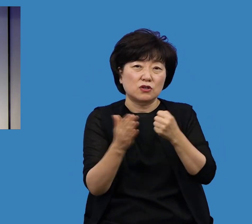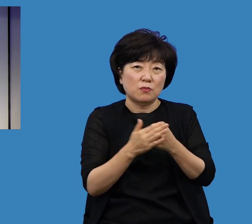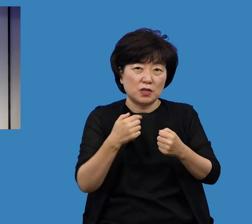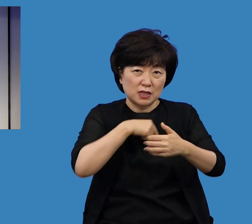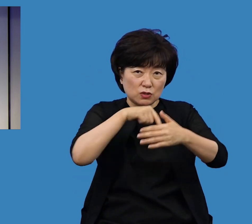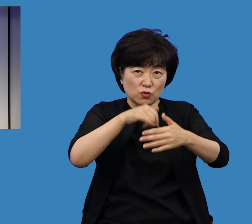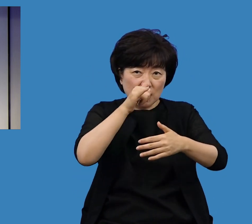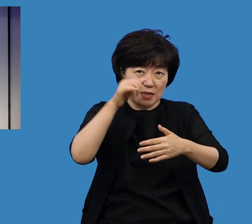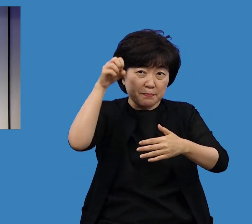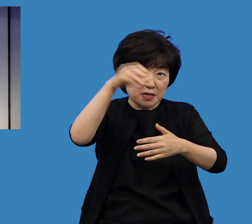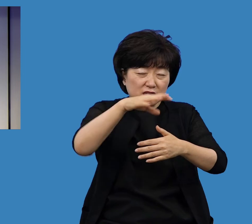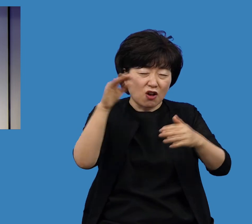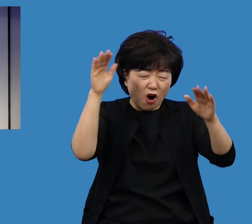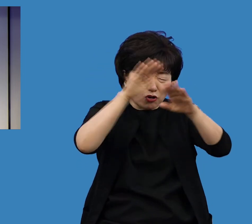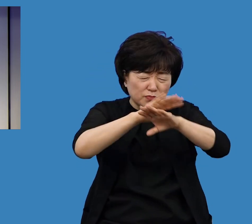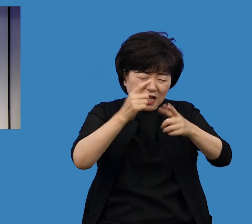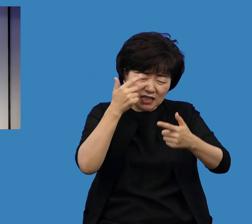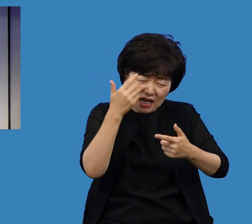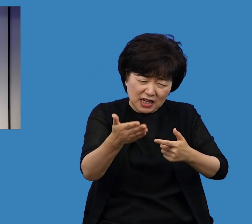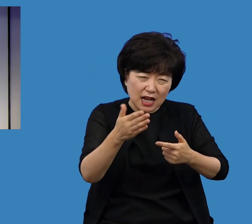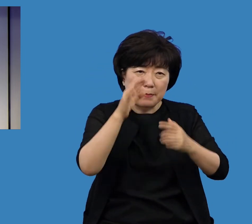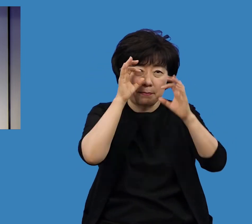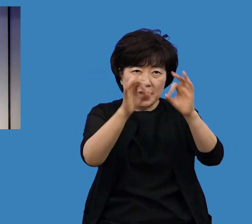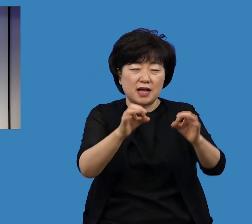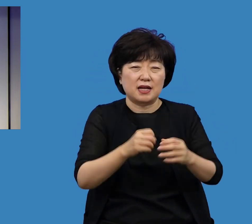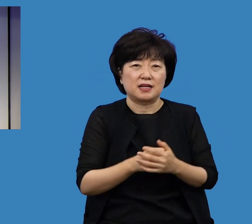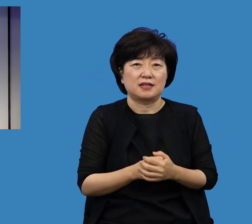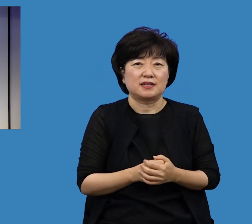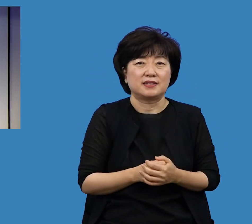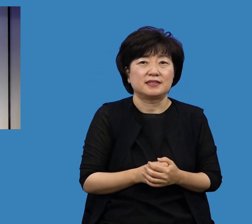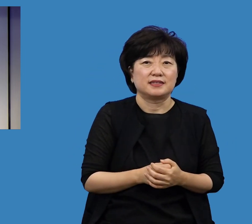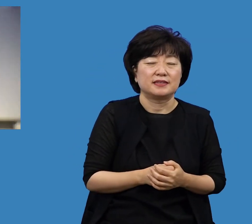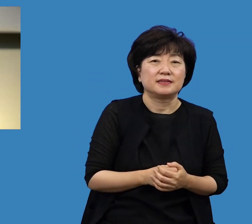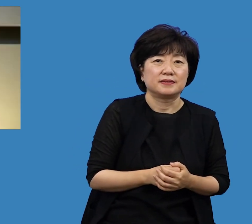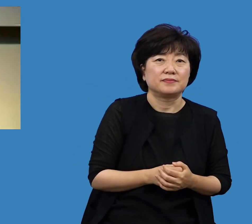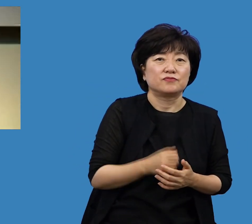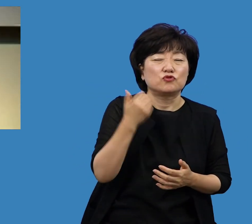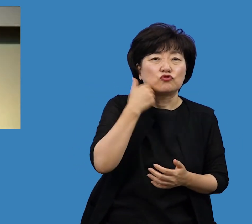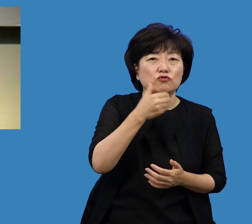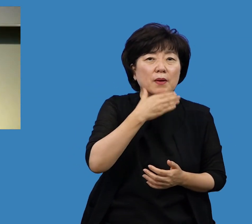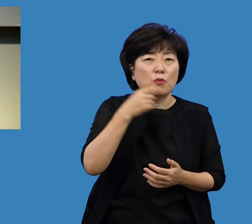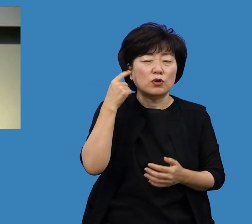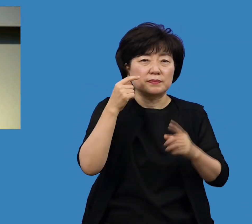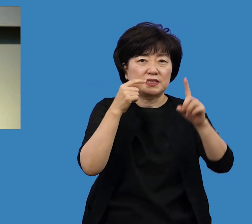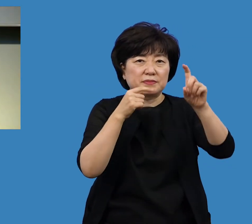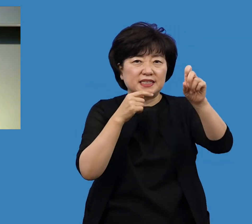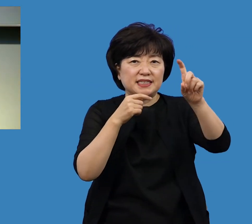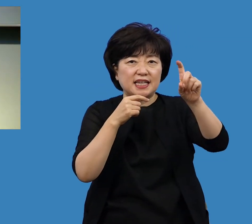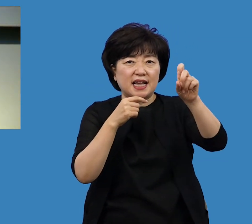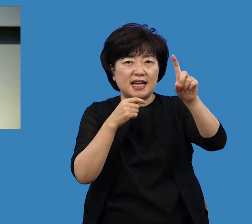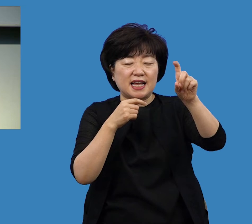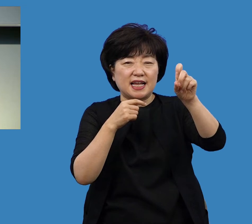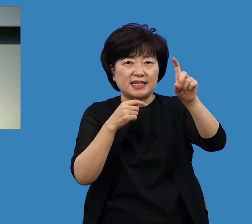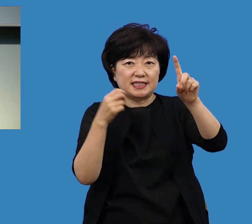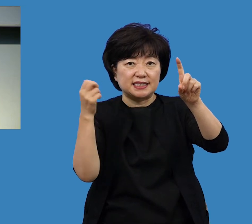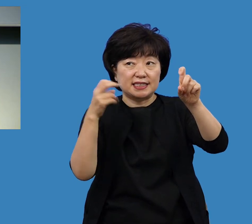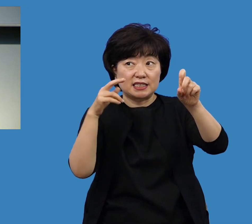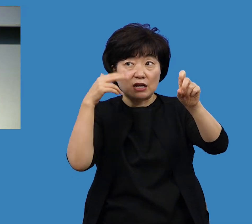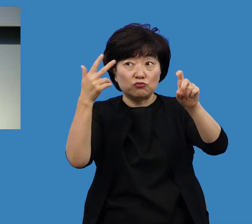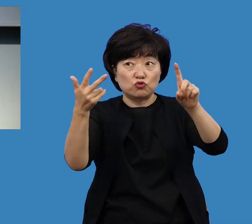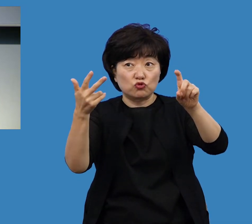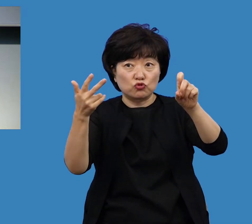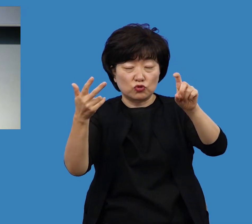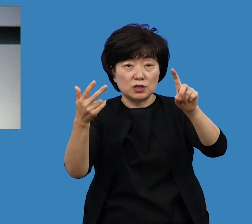말이에요? 예, 그냥 이 말만 봤을 때 무슨 말인지 이해가 안 되시죠? 누가복음 11장은 여러분 다음 주에 살펴볼 텐데